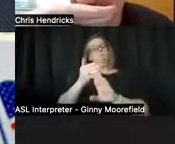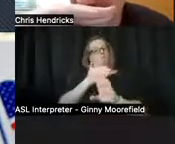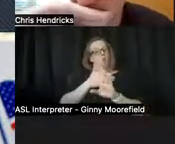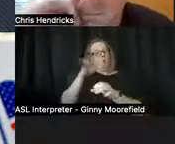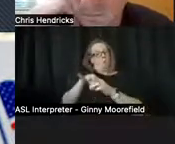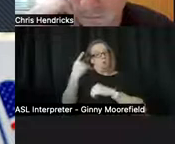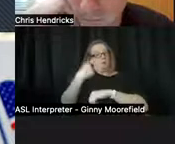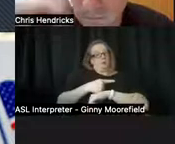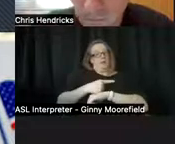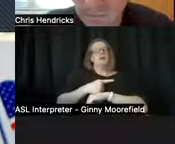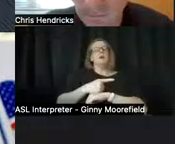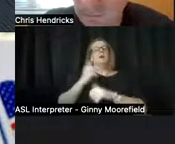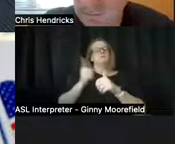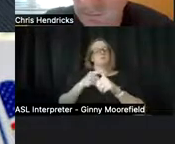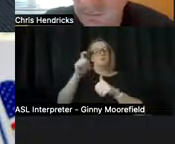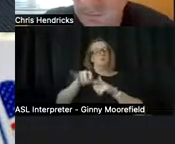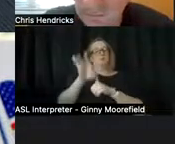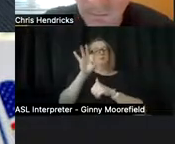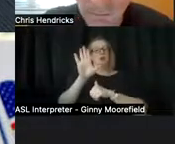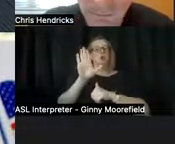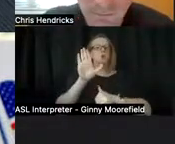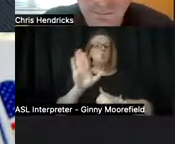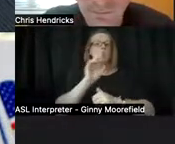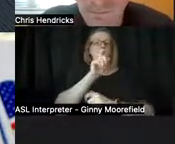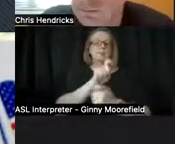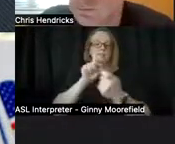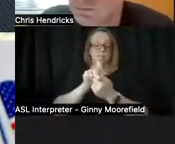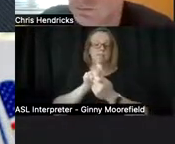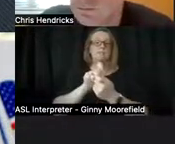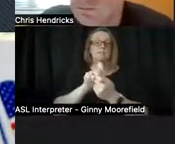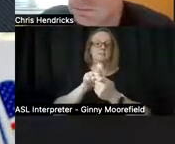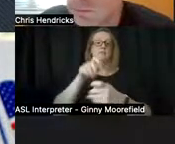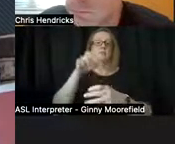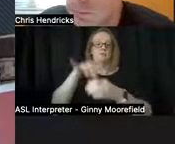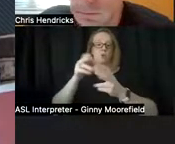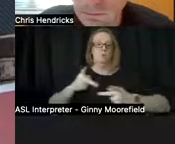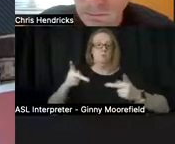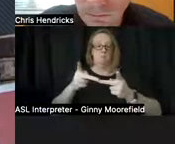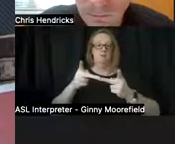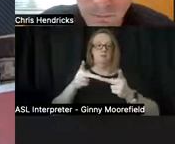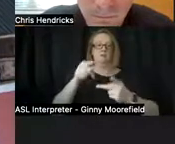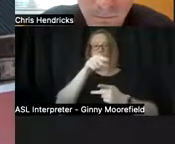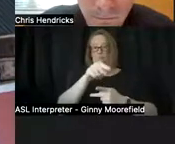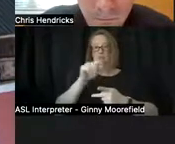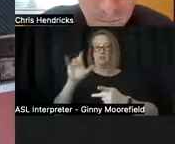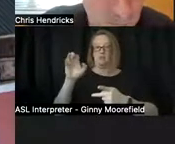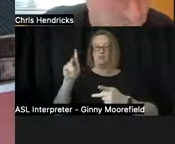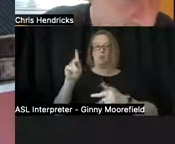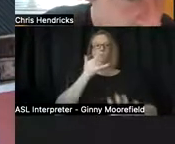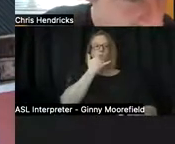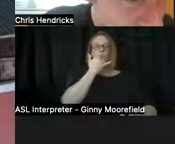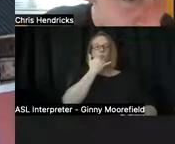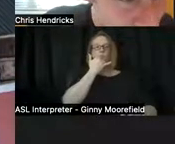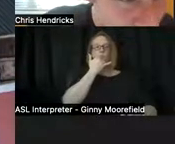antes de ir donde se encuentra el lugar donde uno tiene que ir a votar Entonces tenemos un recurso que es el enlace